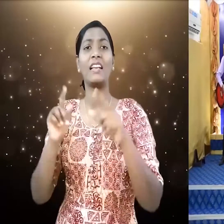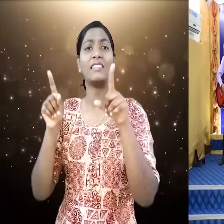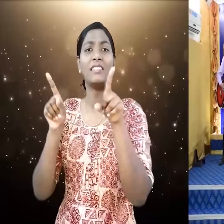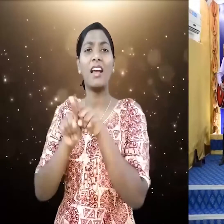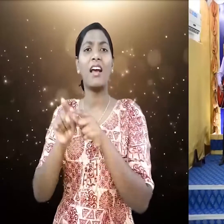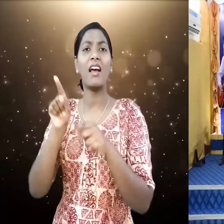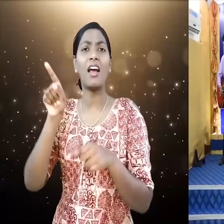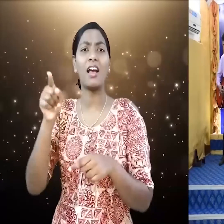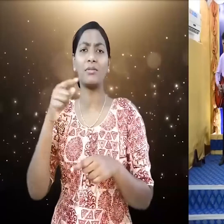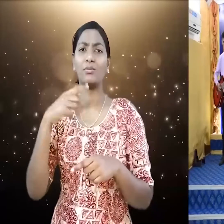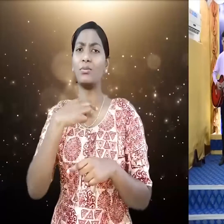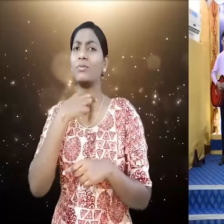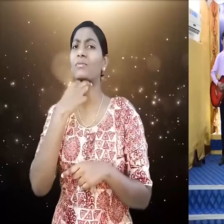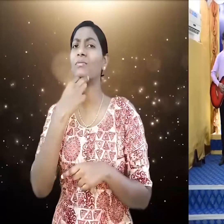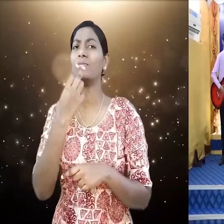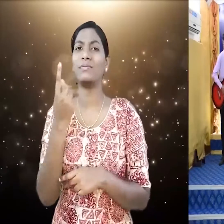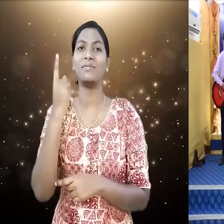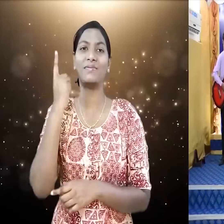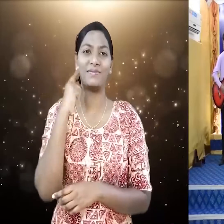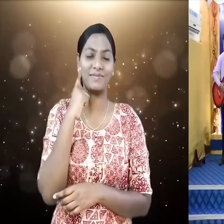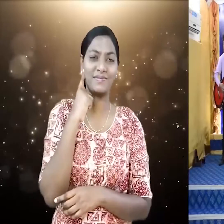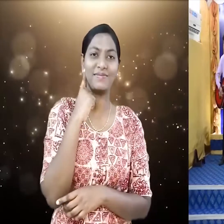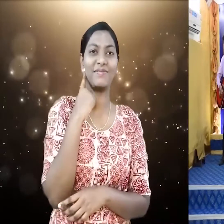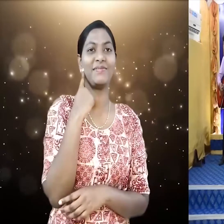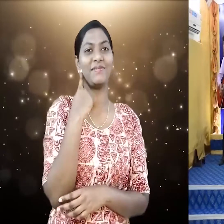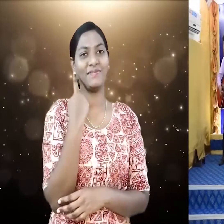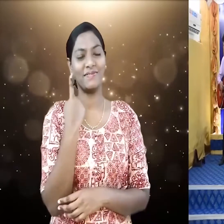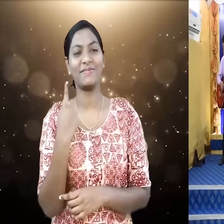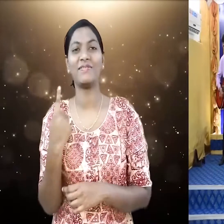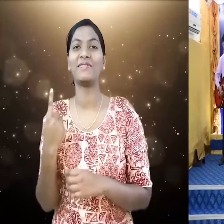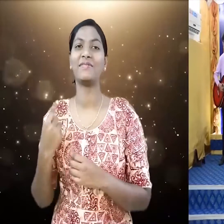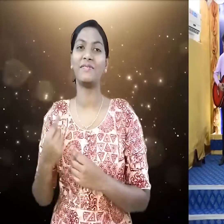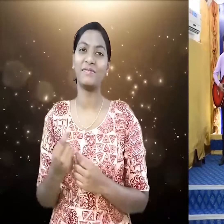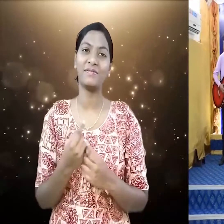मैं आवास जैसे तेरी मैं